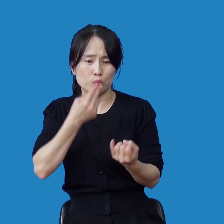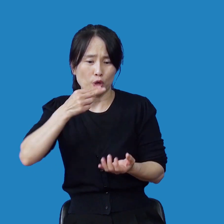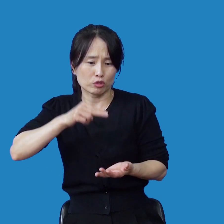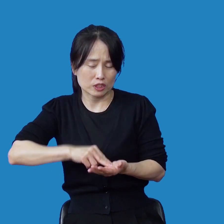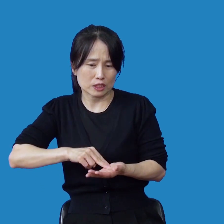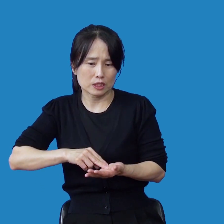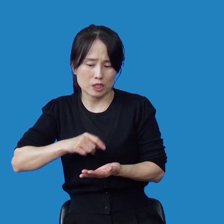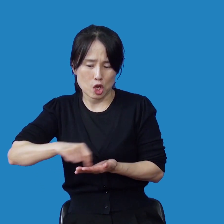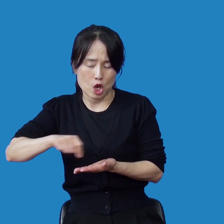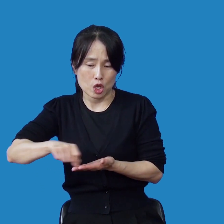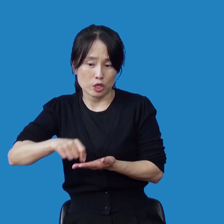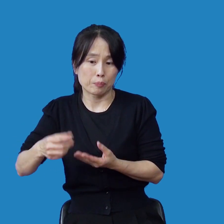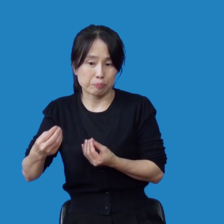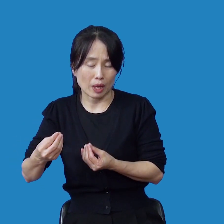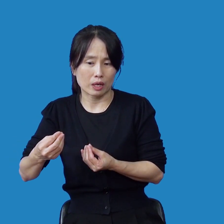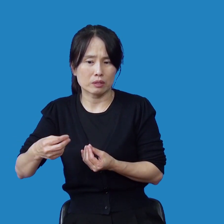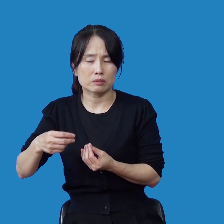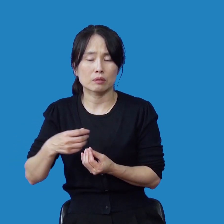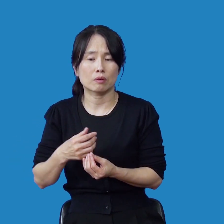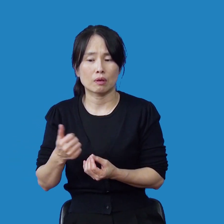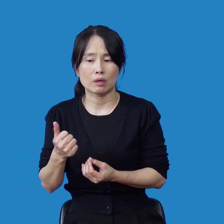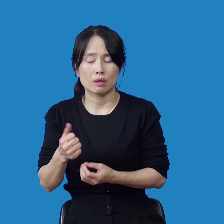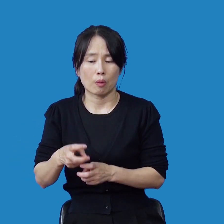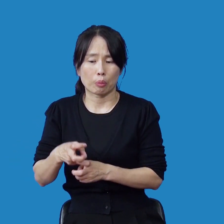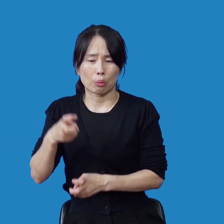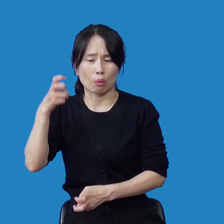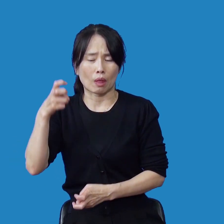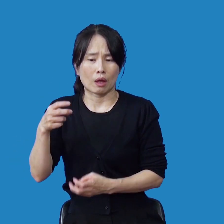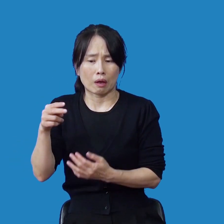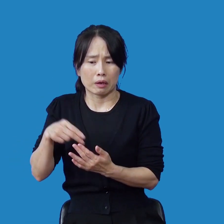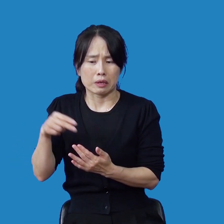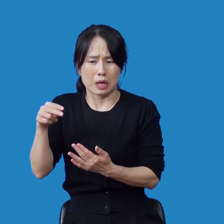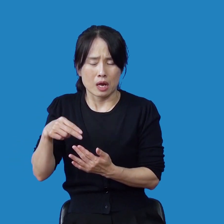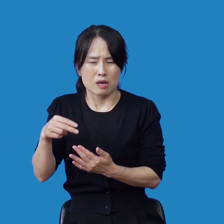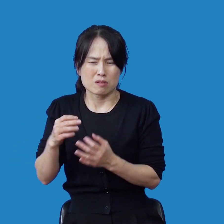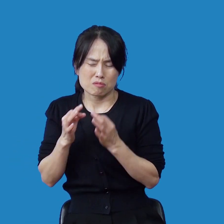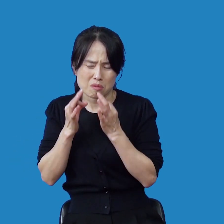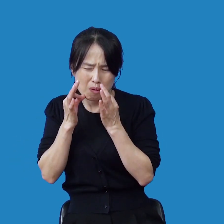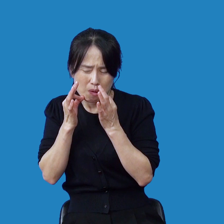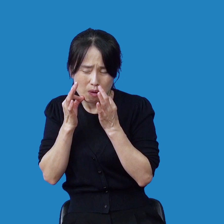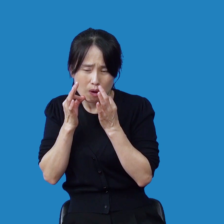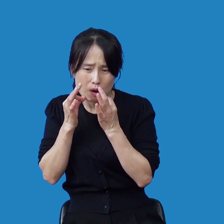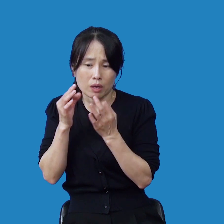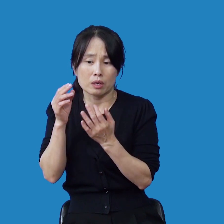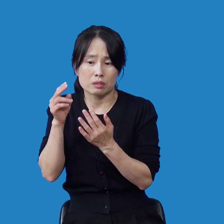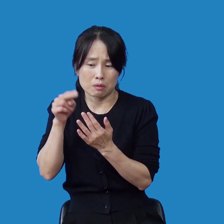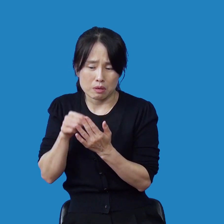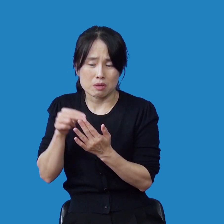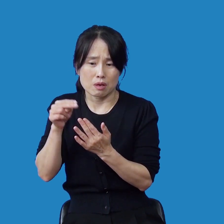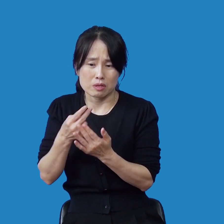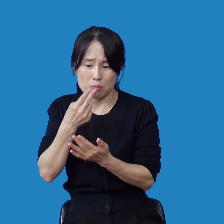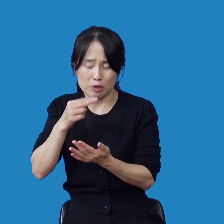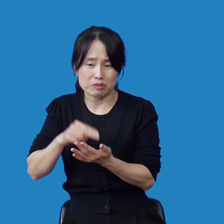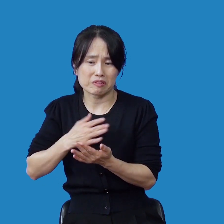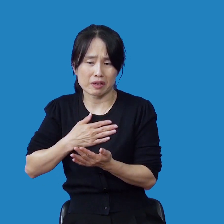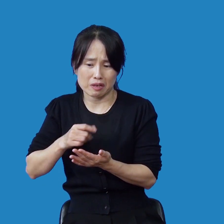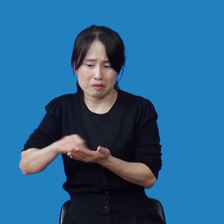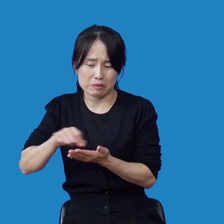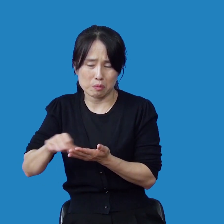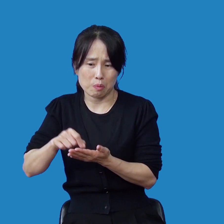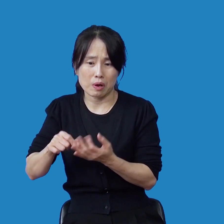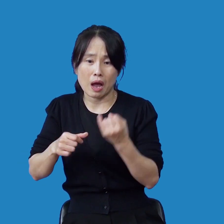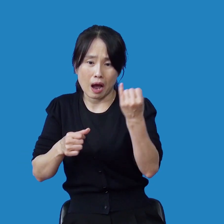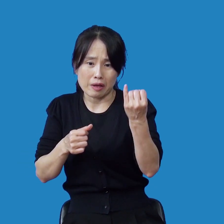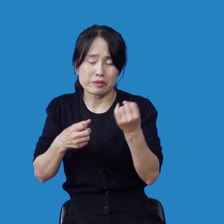편지를 써서 읽습니다. 소리도 잘 나오지 않는데 혼신의 힘을 다해서 편지를 읽습니다. 그